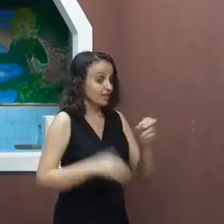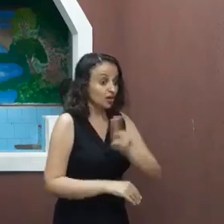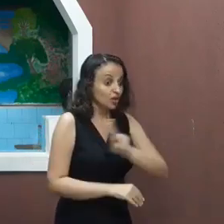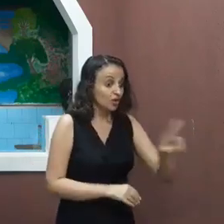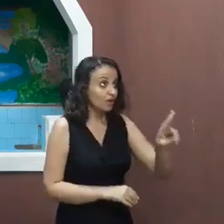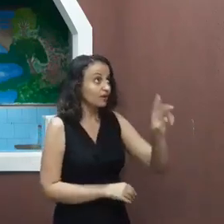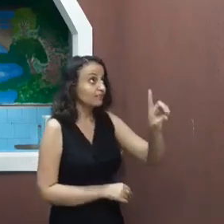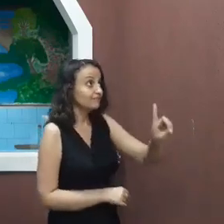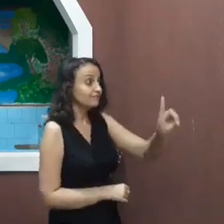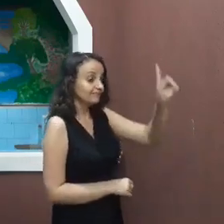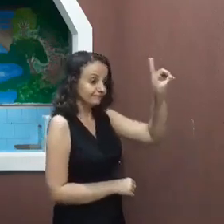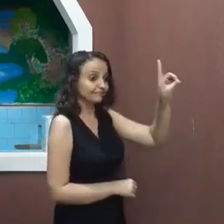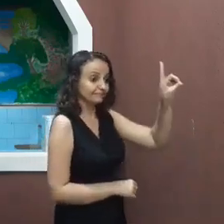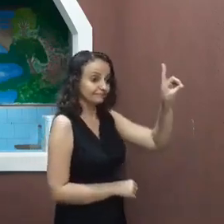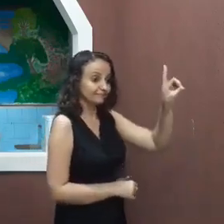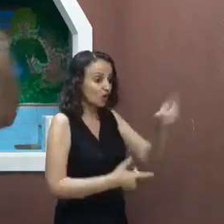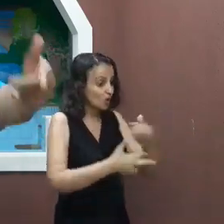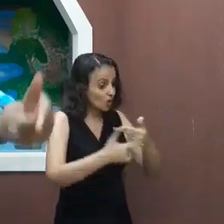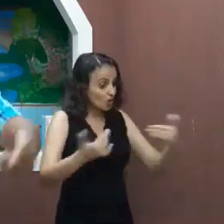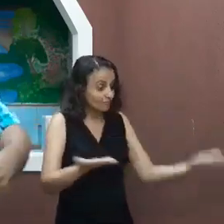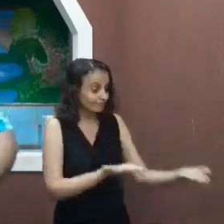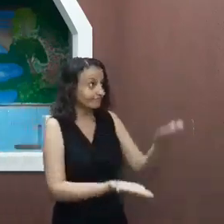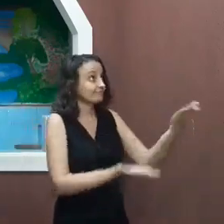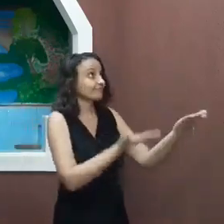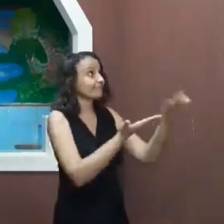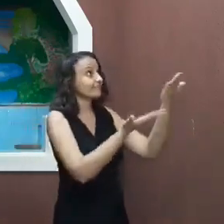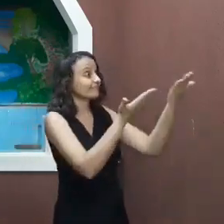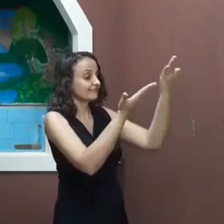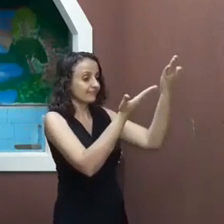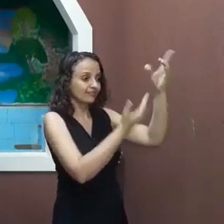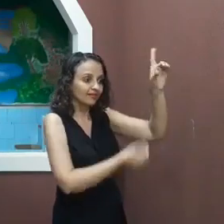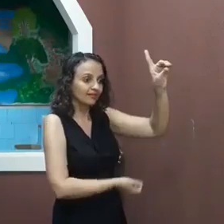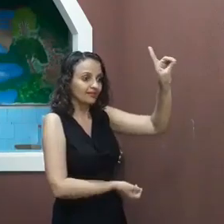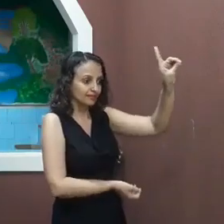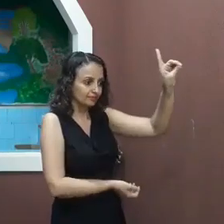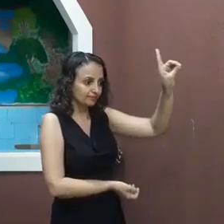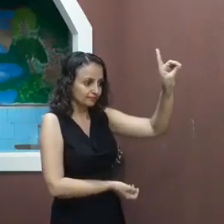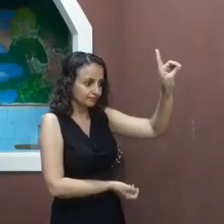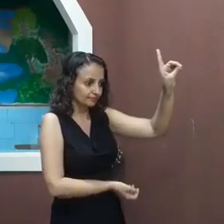Deus, coisa que exalta o reino de Deus.